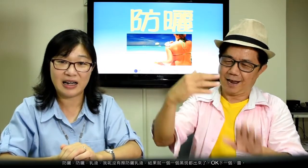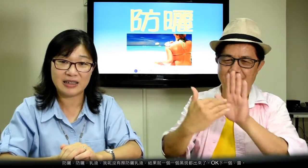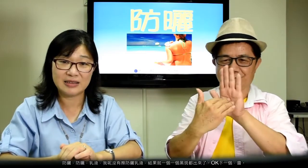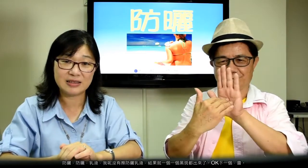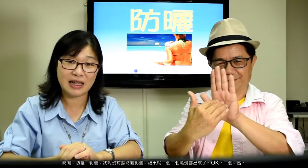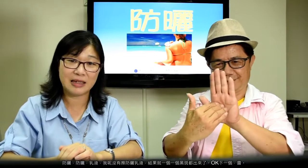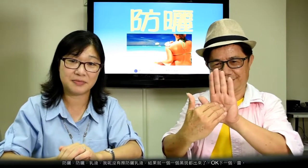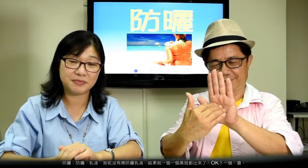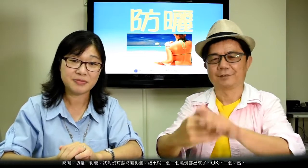防晒，